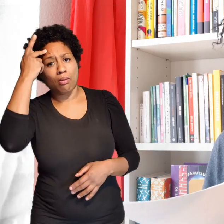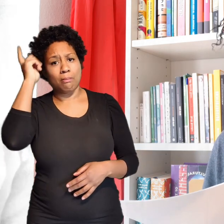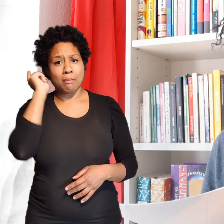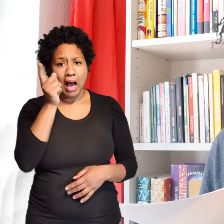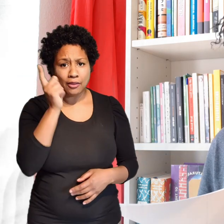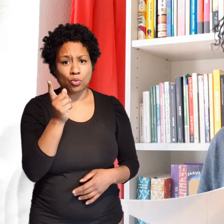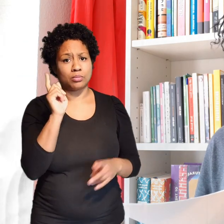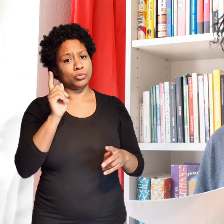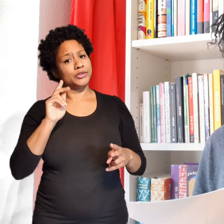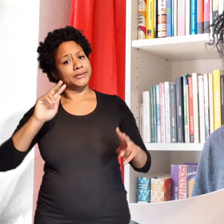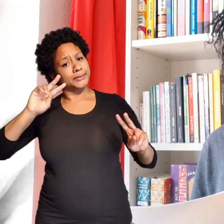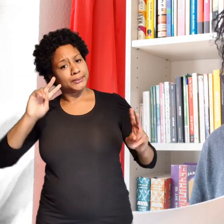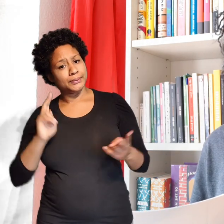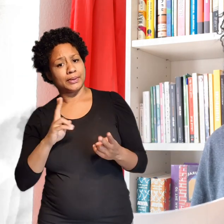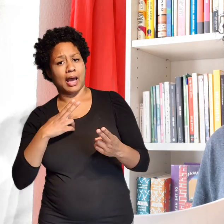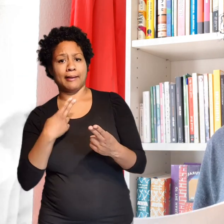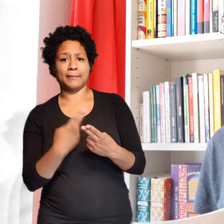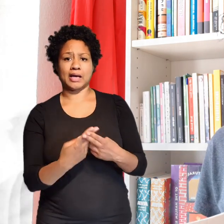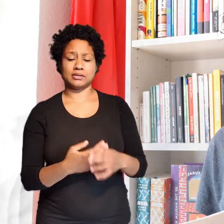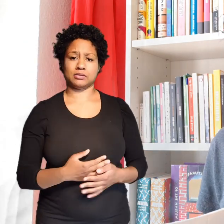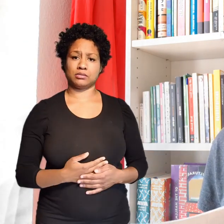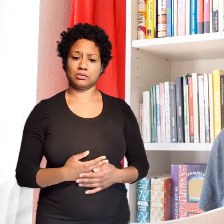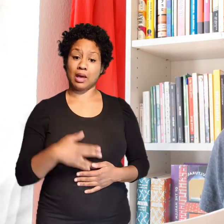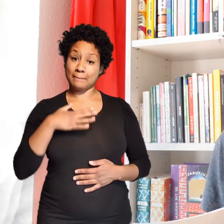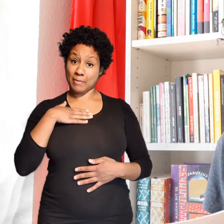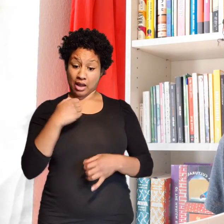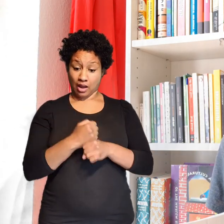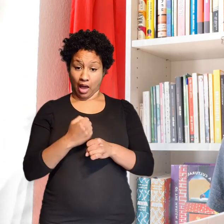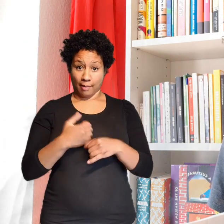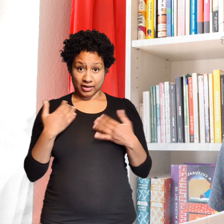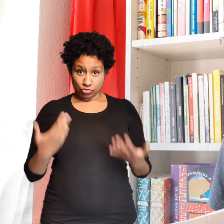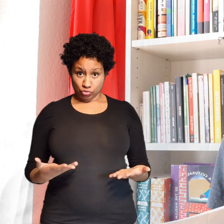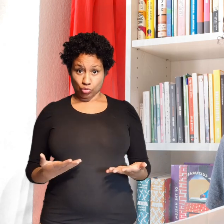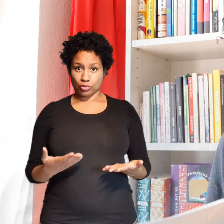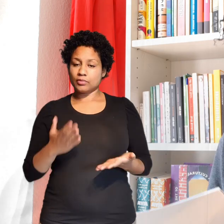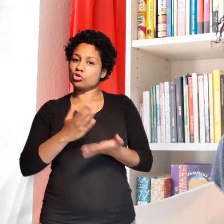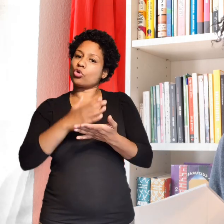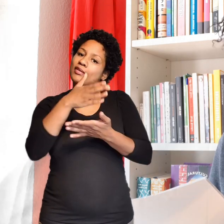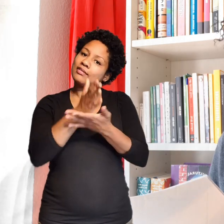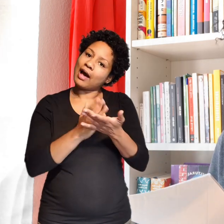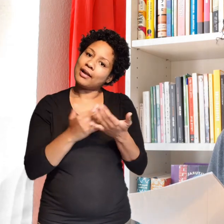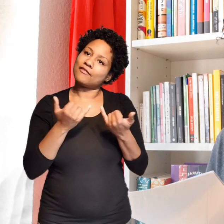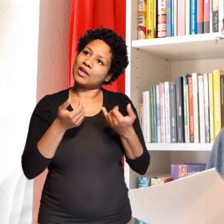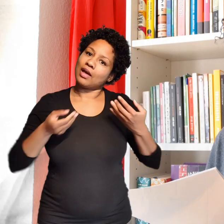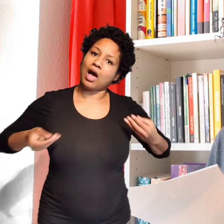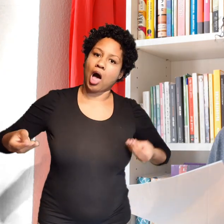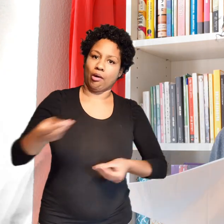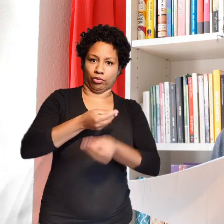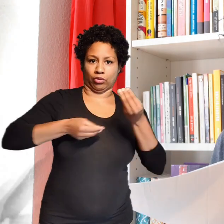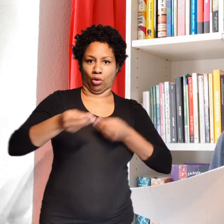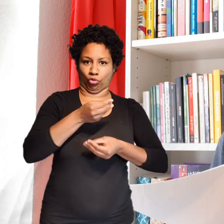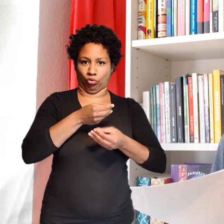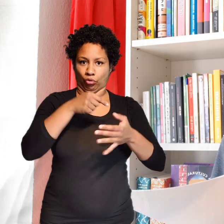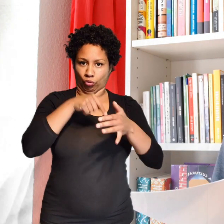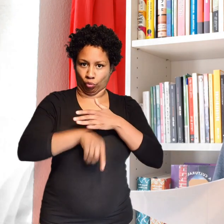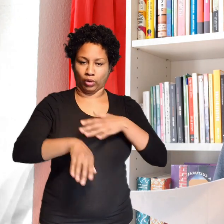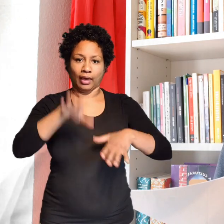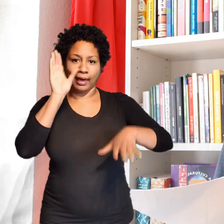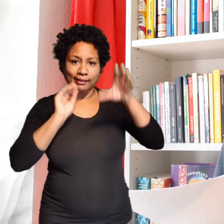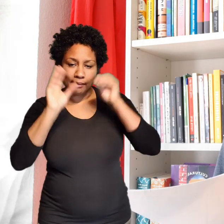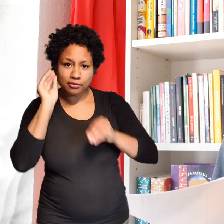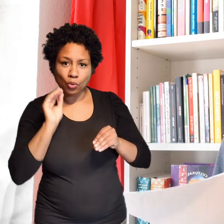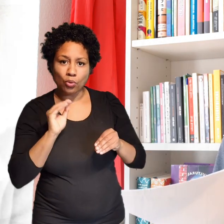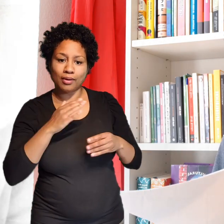Ich begreife meine Arbeit als Teil eines solchen Austausches. Erst durch die Rezeption wird das, was ich schreibe,